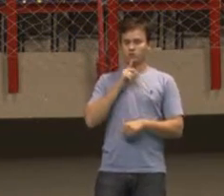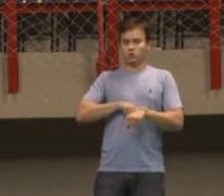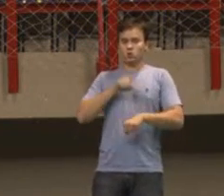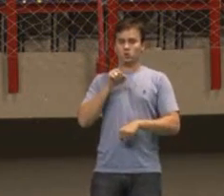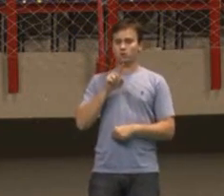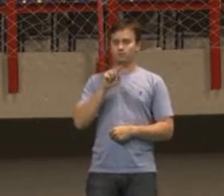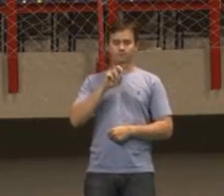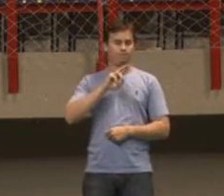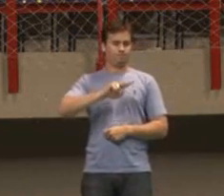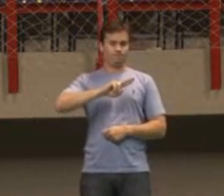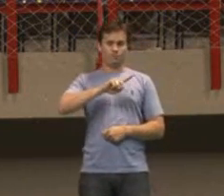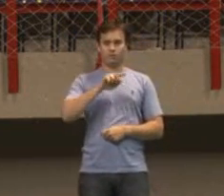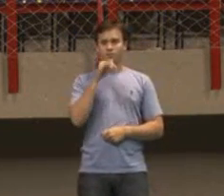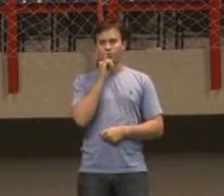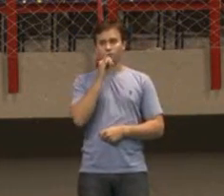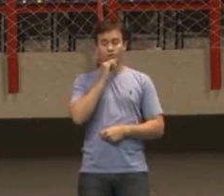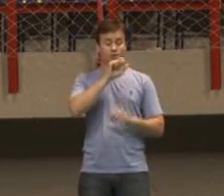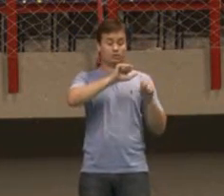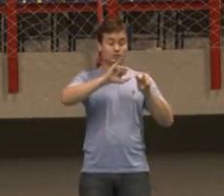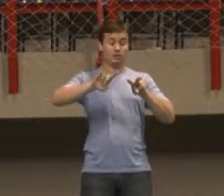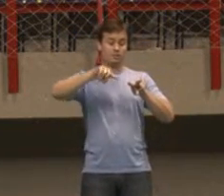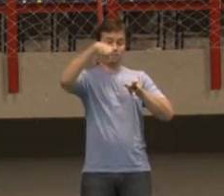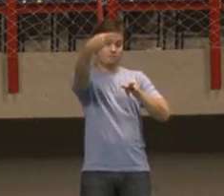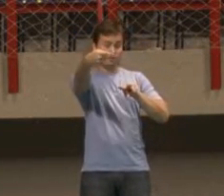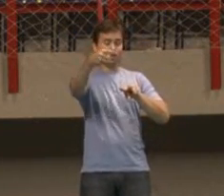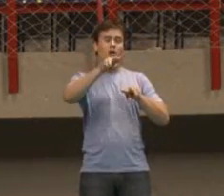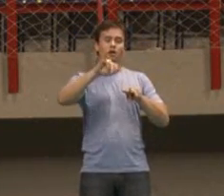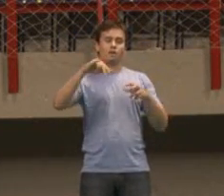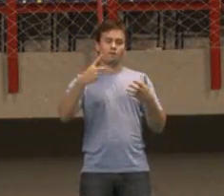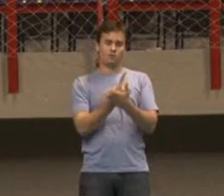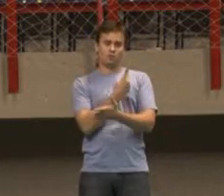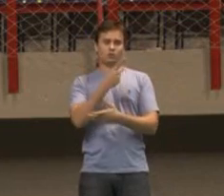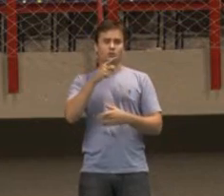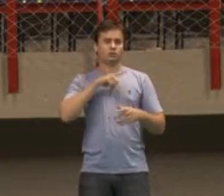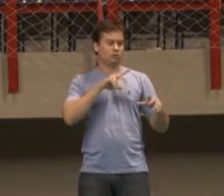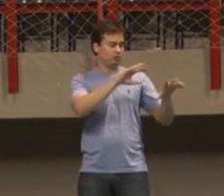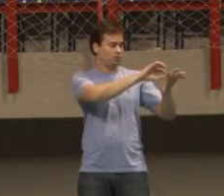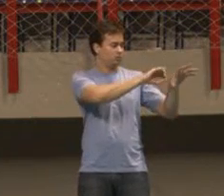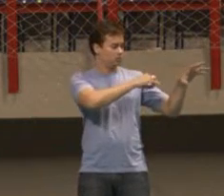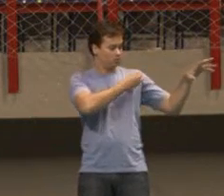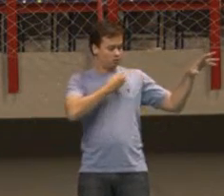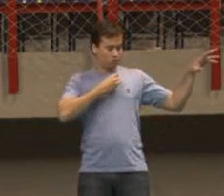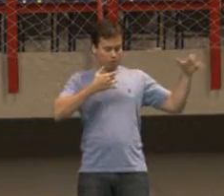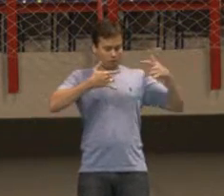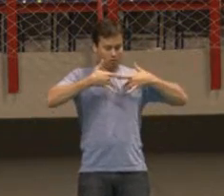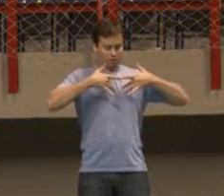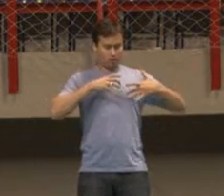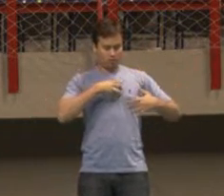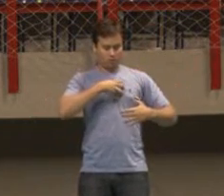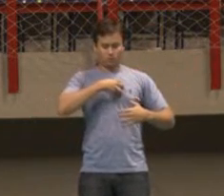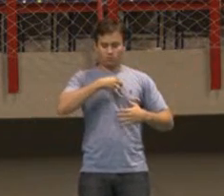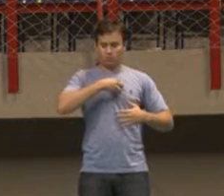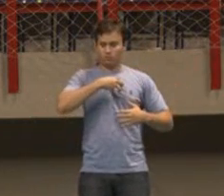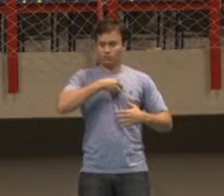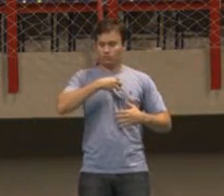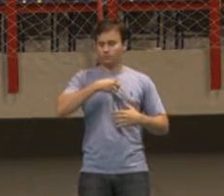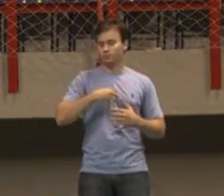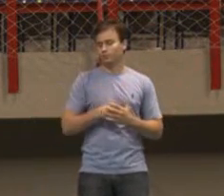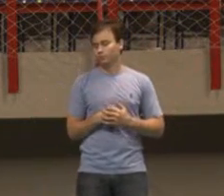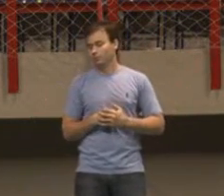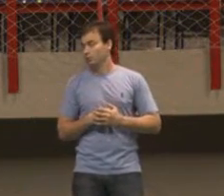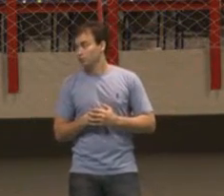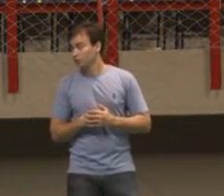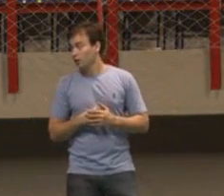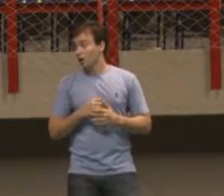Em 7 dias, ou seja, no próximo final de semana, ocorrerá a implantação desse embrião no útero da